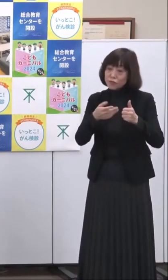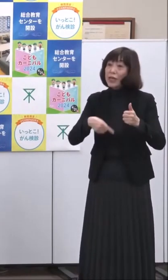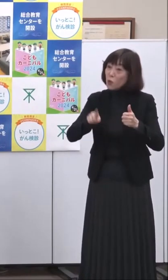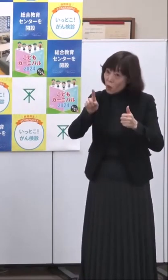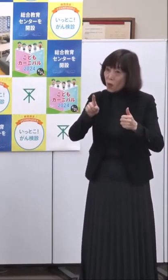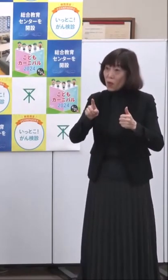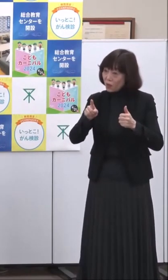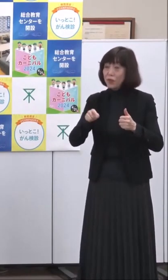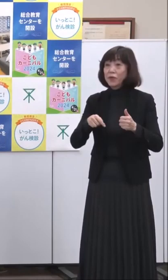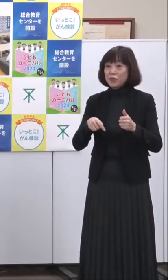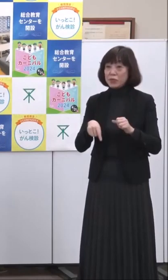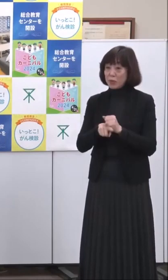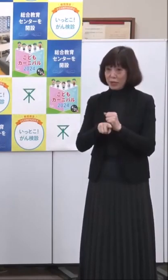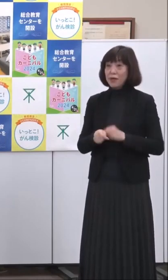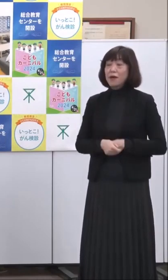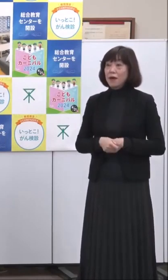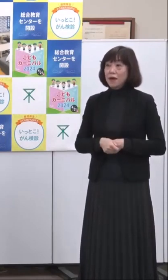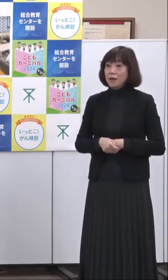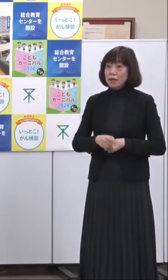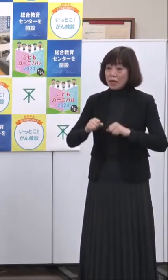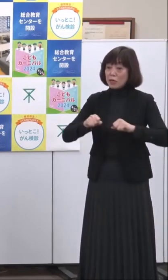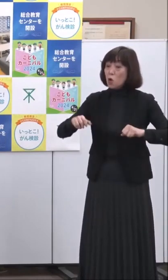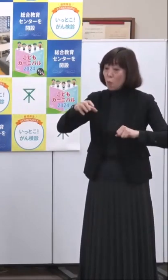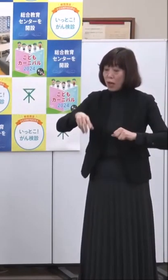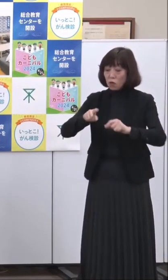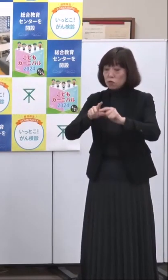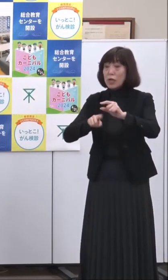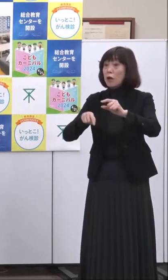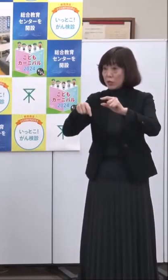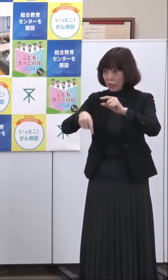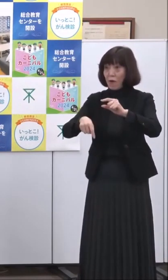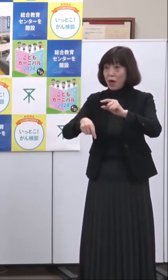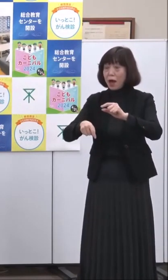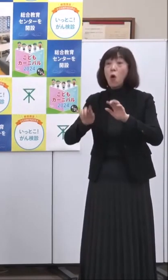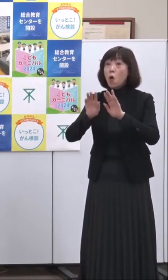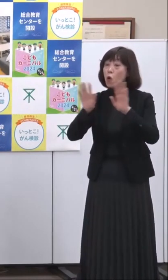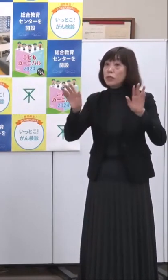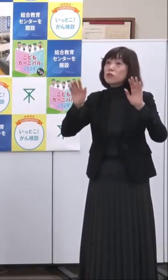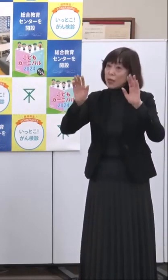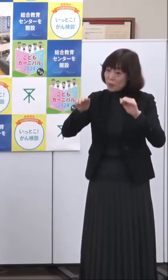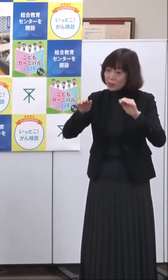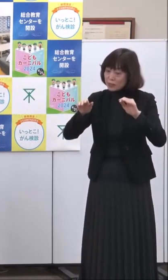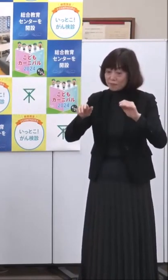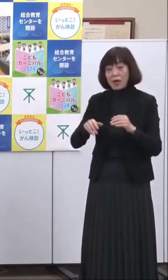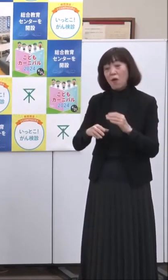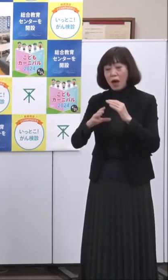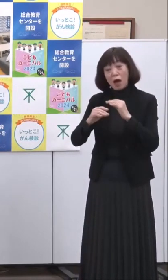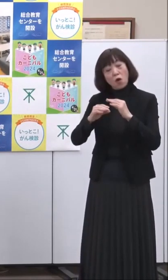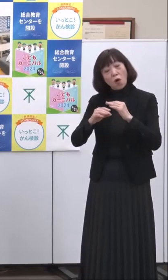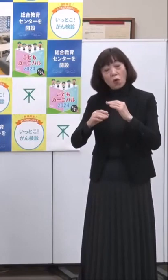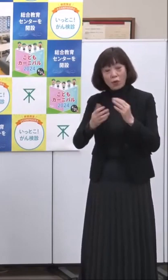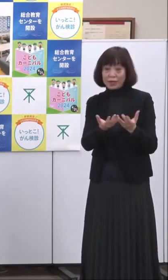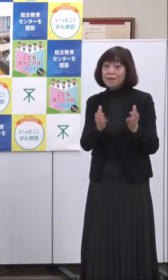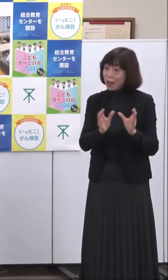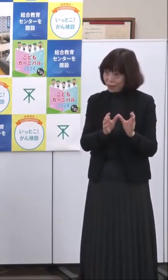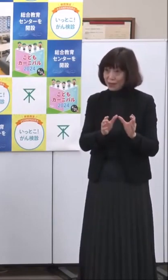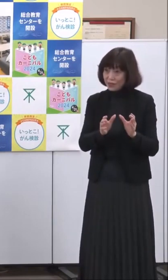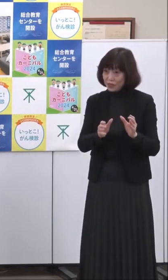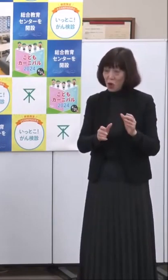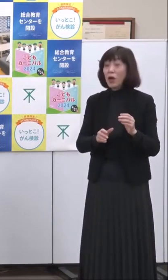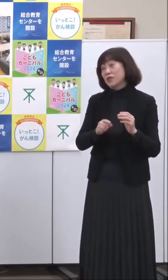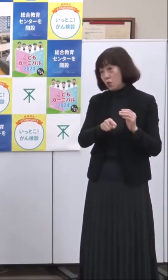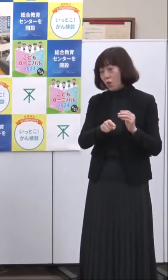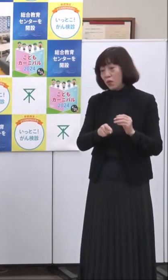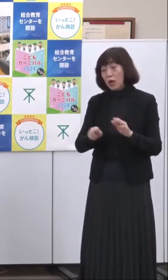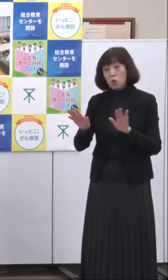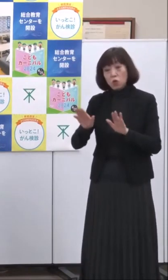。広場中央で行いますオープニングセレモニーでは、鼓笛隊による式典演奏や子ども宣言